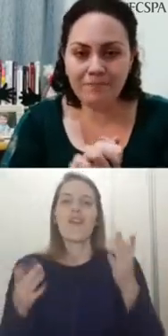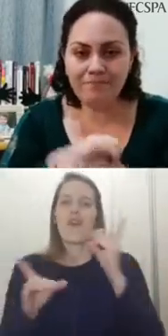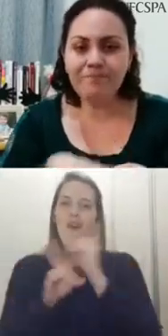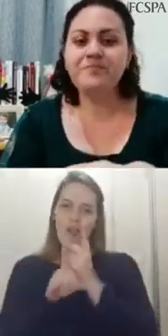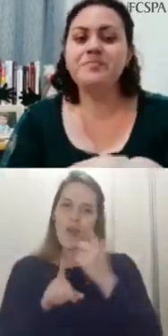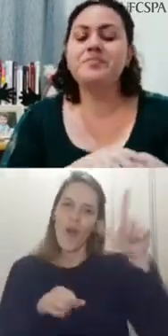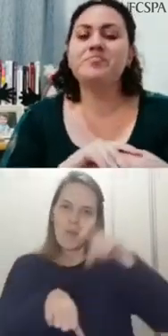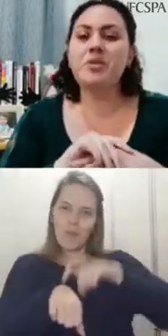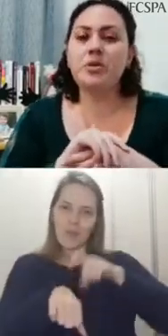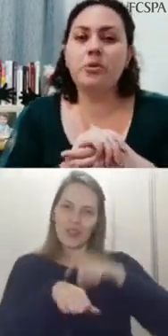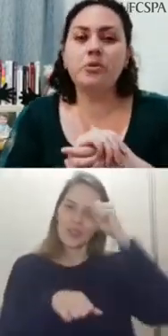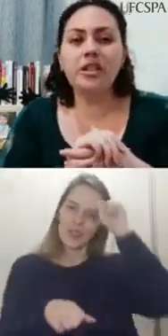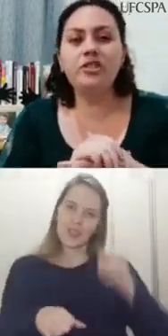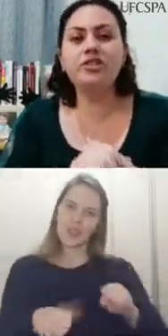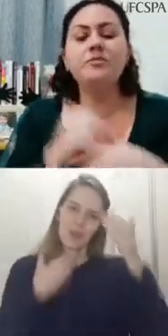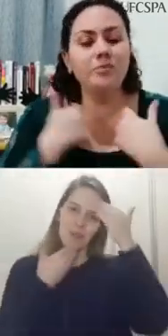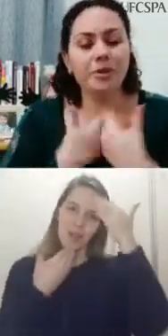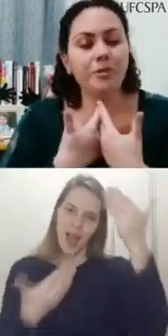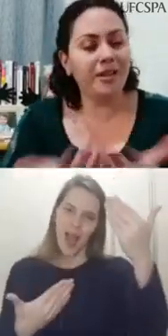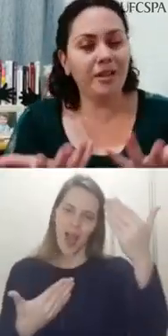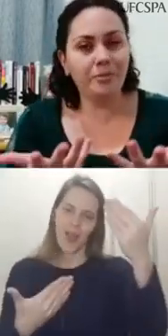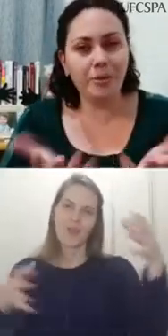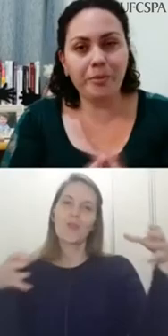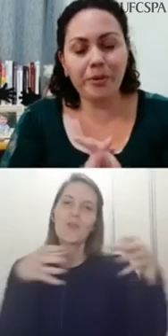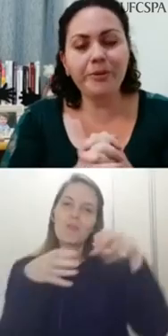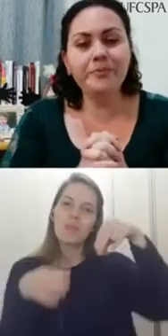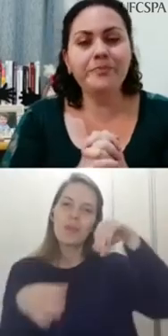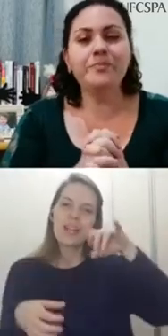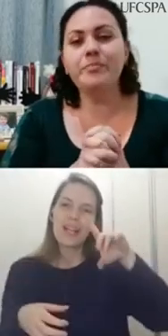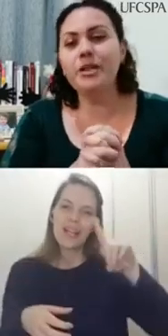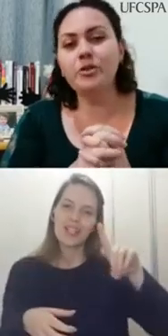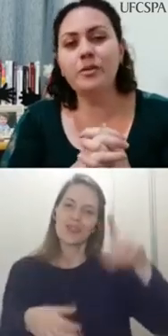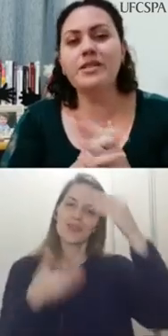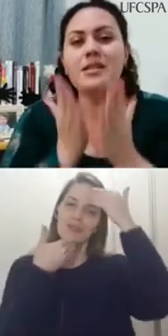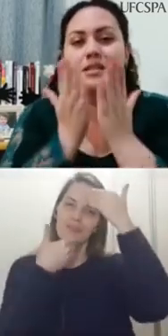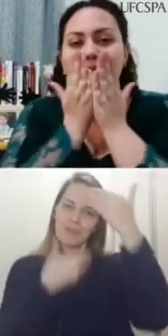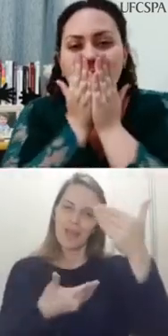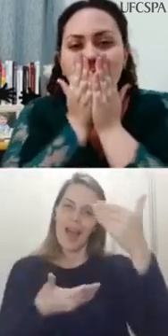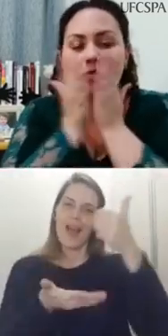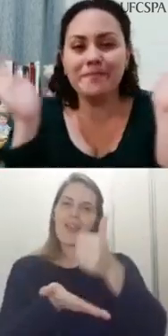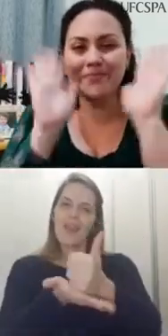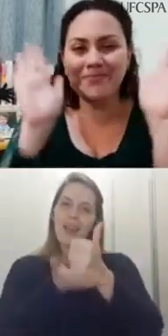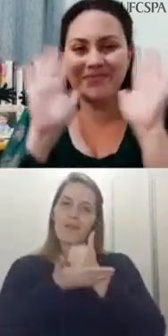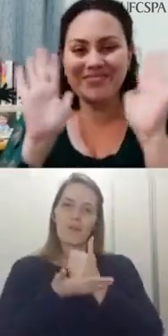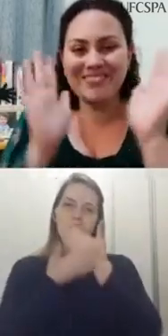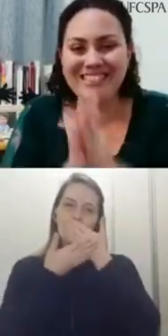obrigada. Pessoal do NID, muito obrigado pelo apoio. Beijo para vocês.